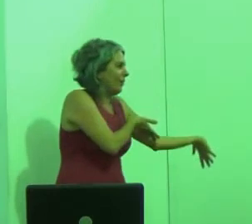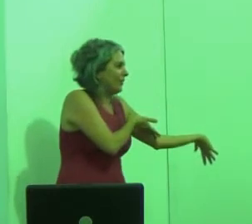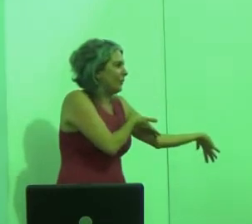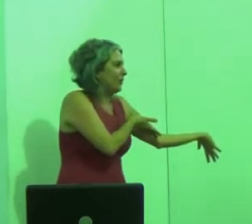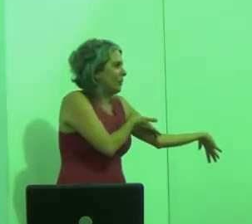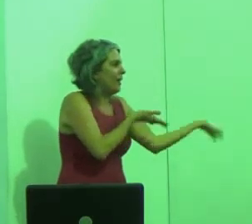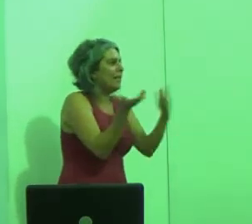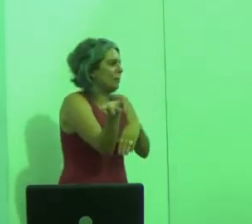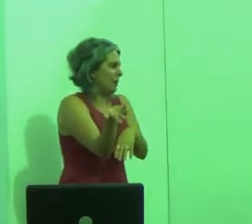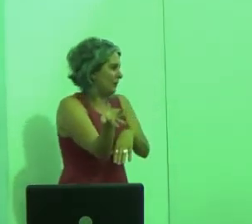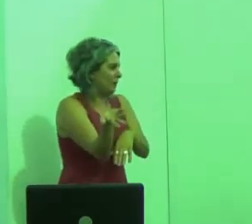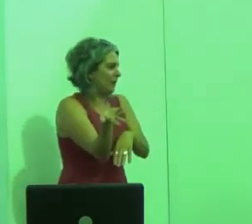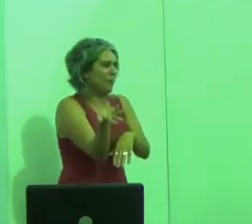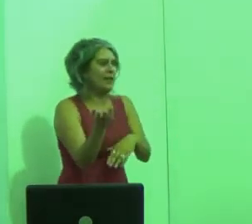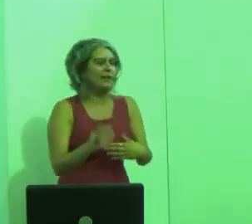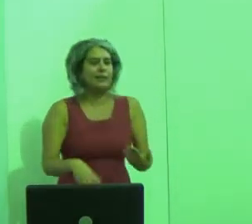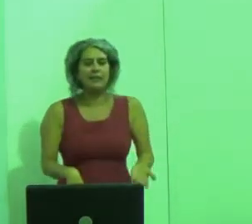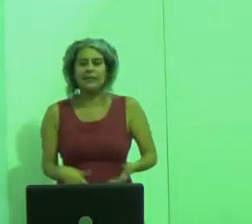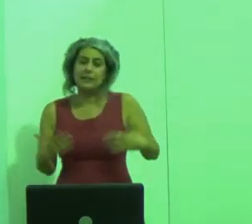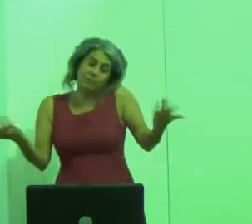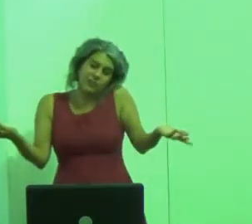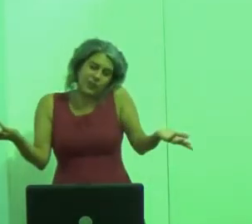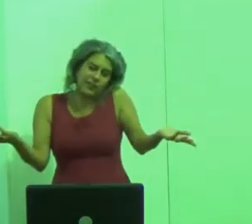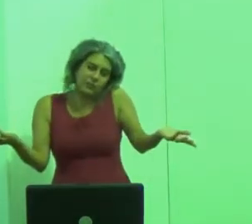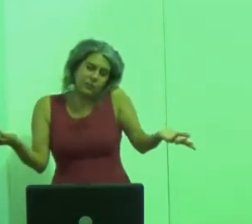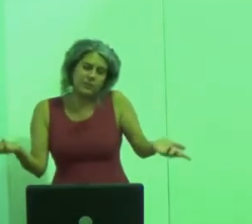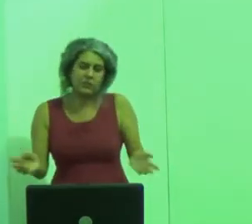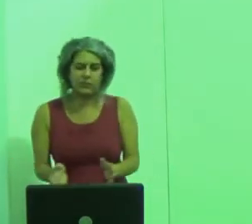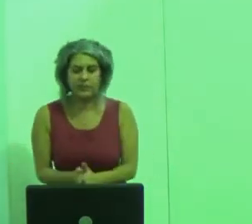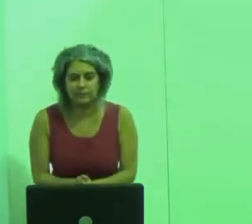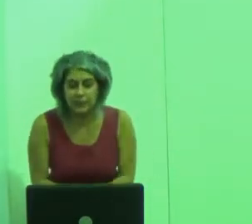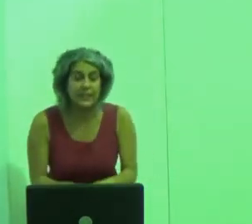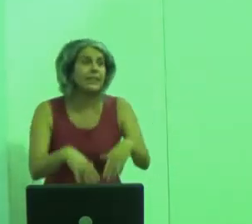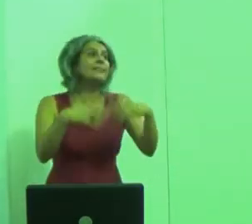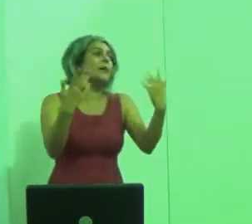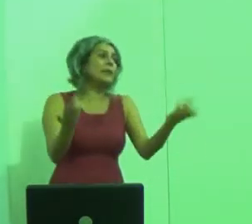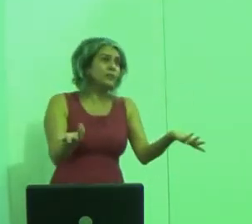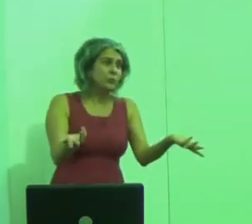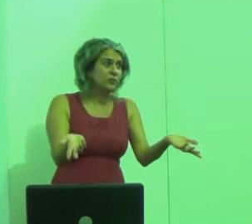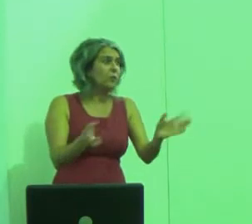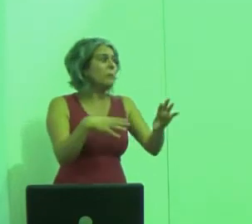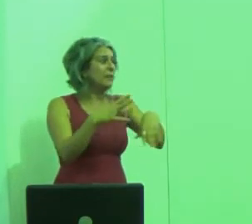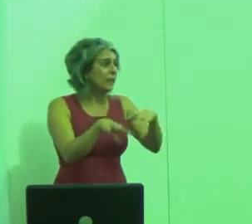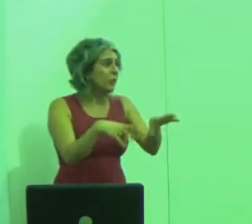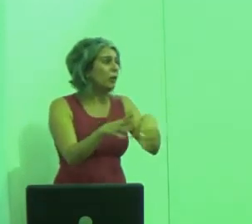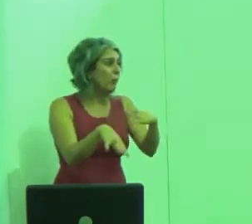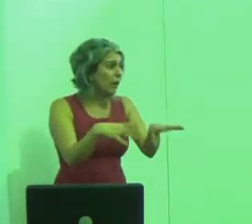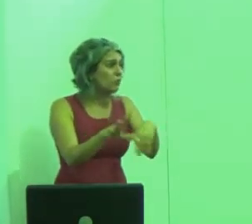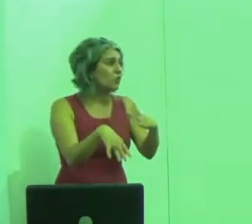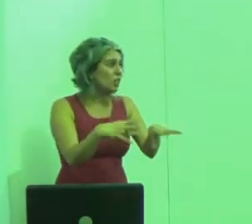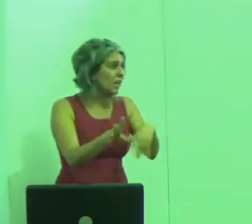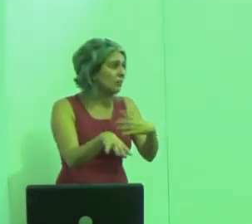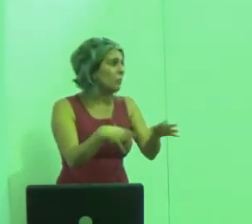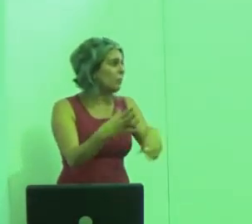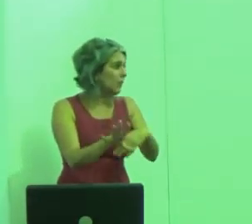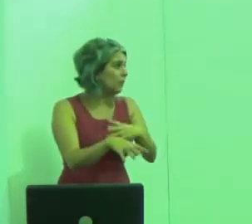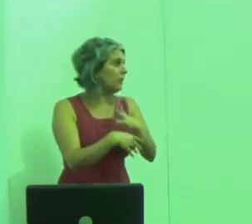do Gutenberg que permite o Gutenberg, né? Mas foi ele que entrou para a escola. Ele nem sabe quem é o professor, até parece que ele morreu mal, chateado, pode ser, nem